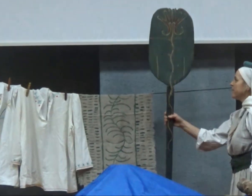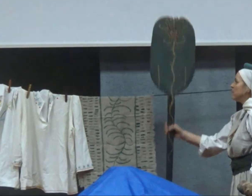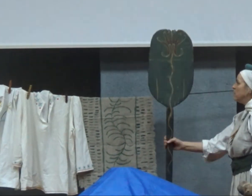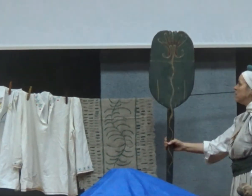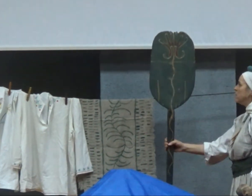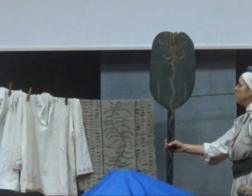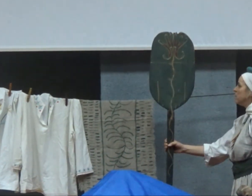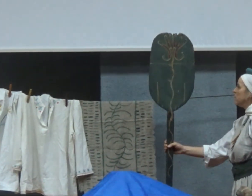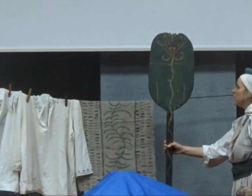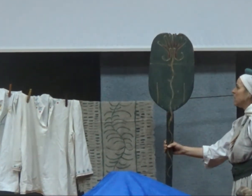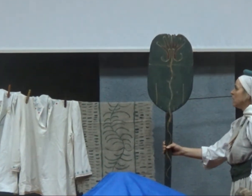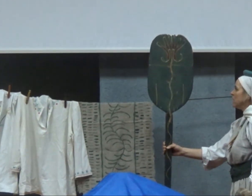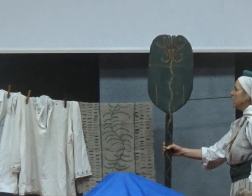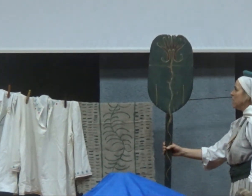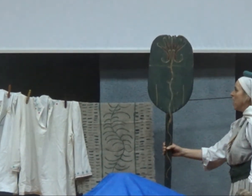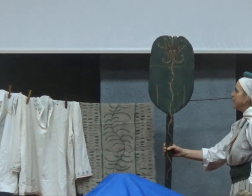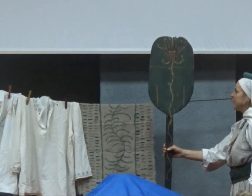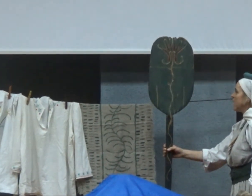Gerai,